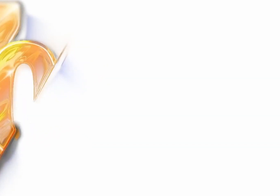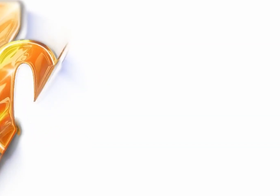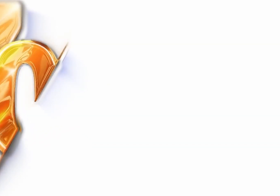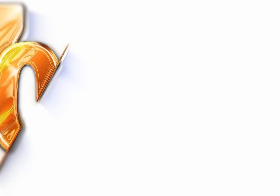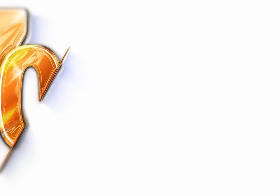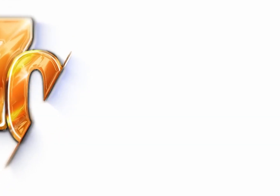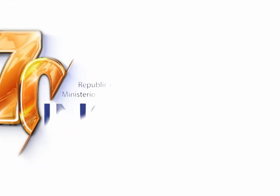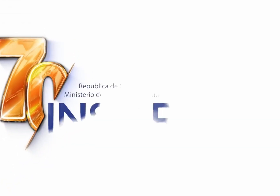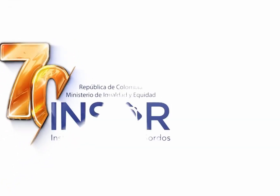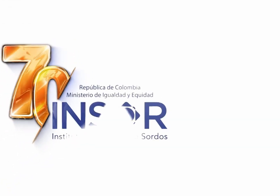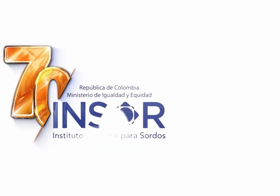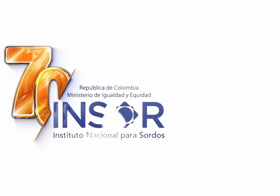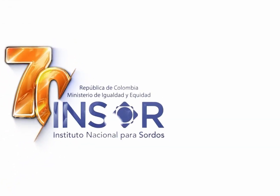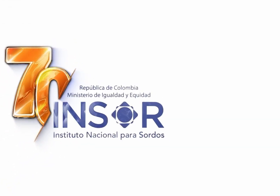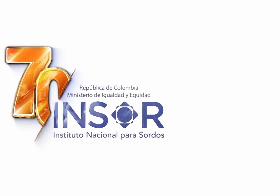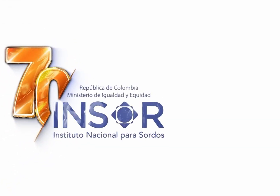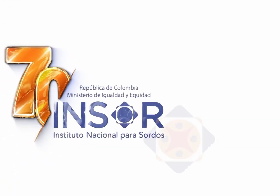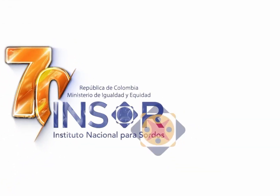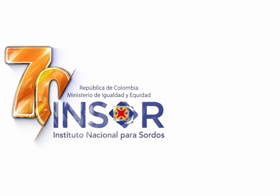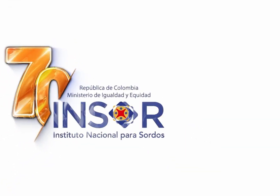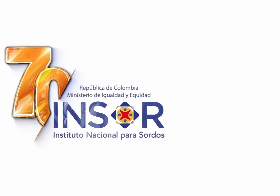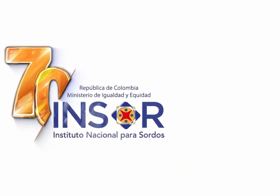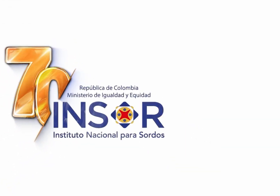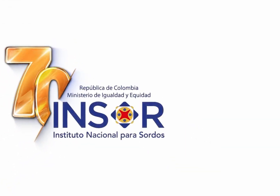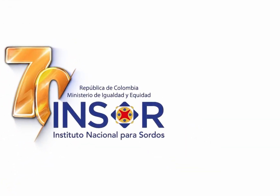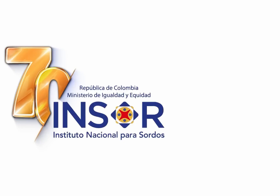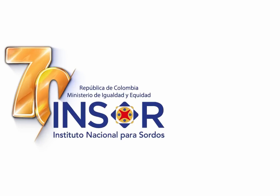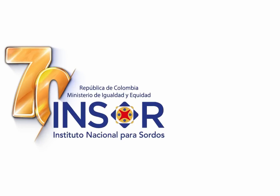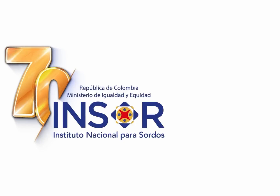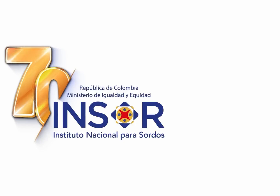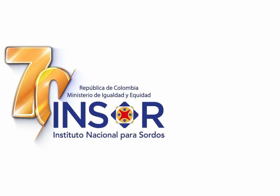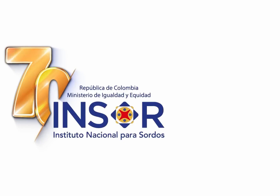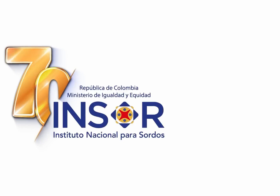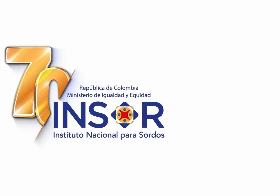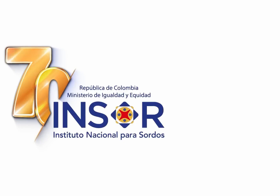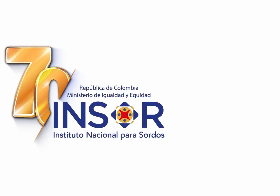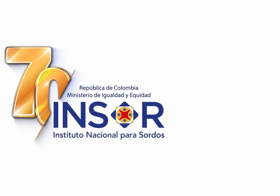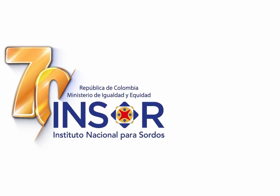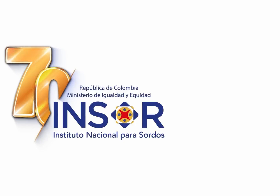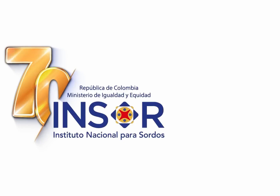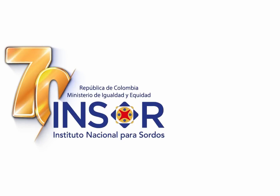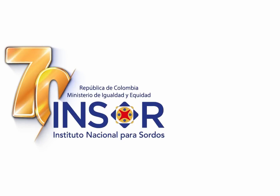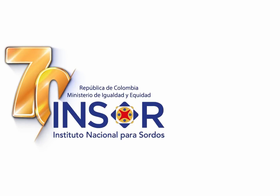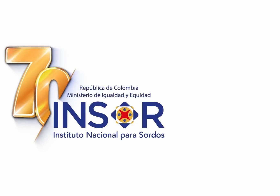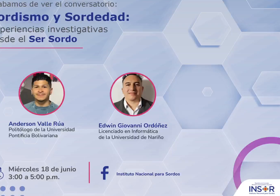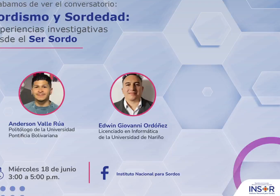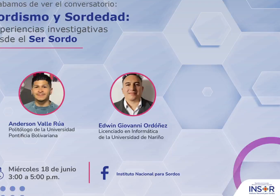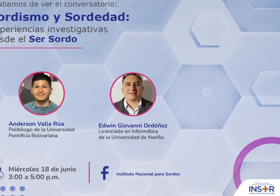Instituto Nacional para Sordos, INSOR.